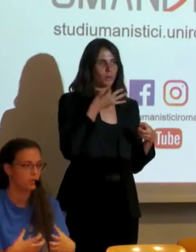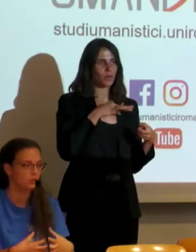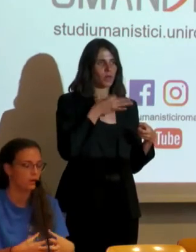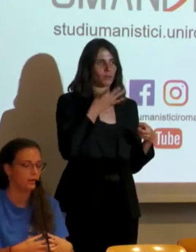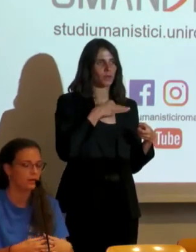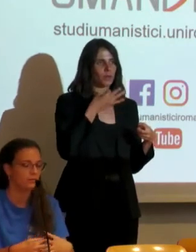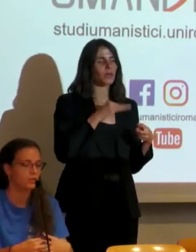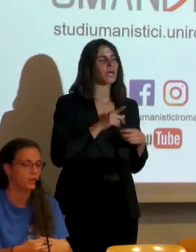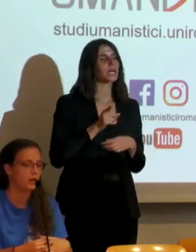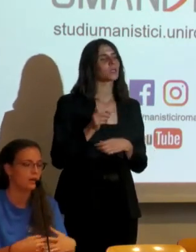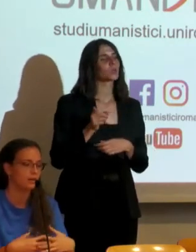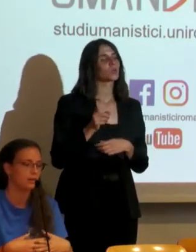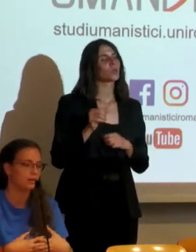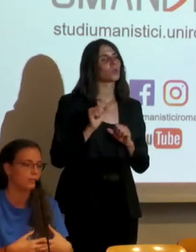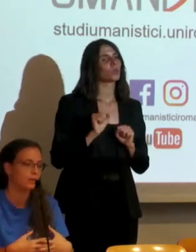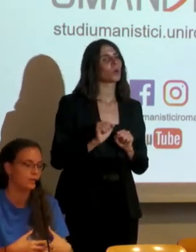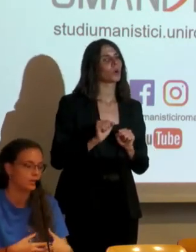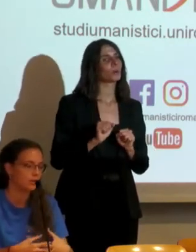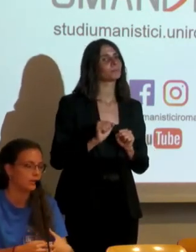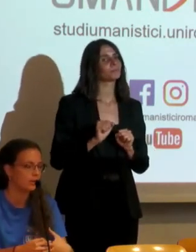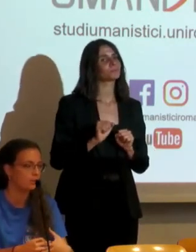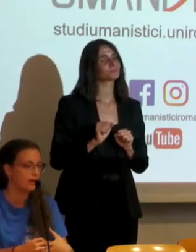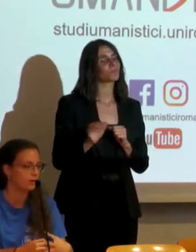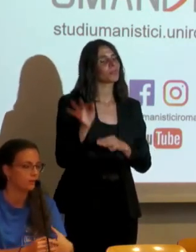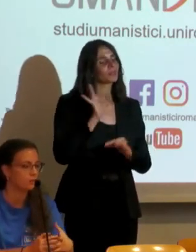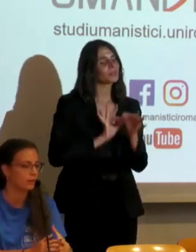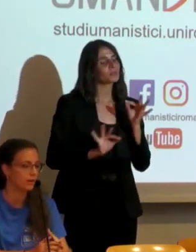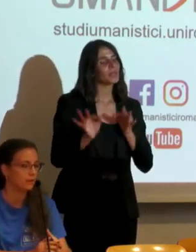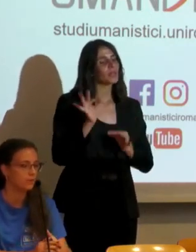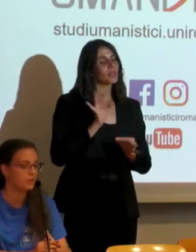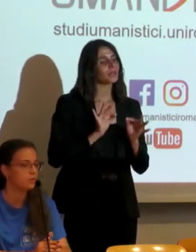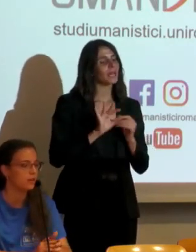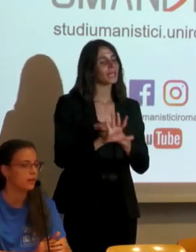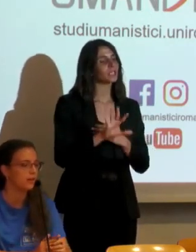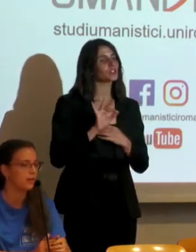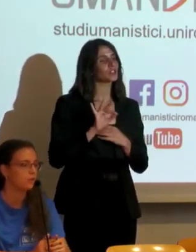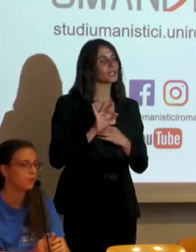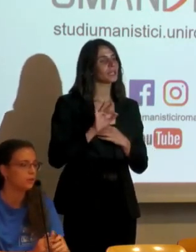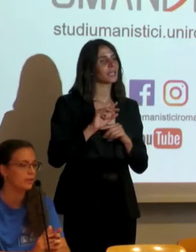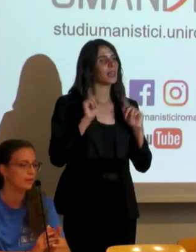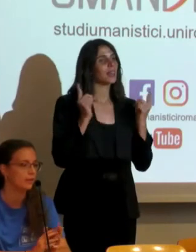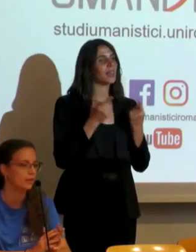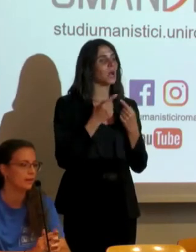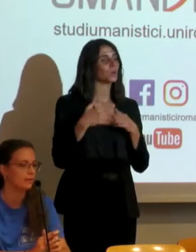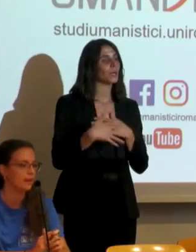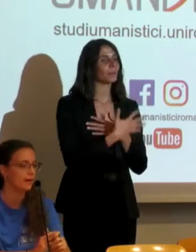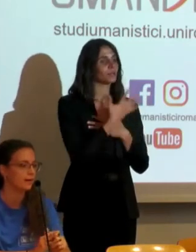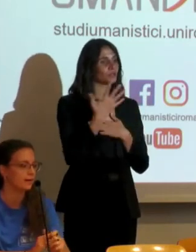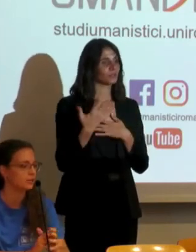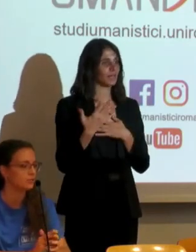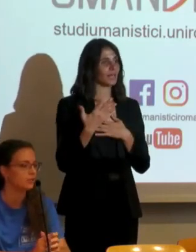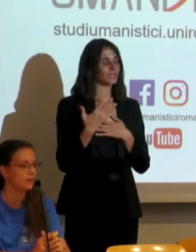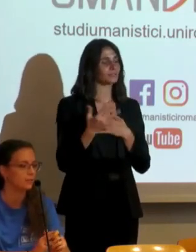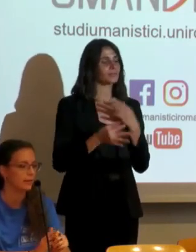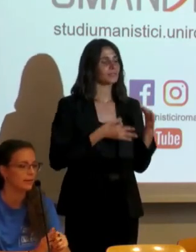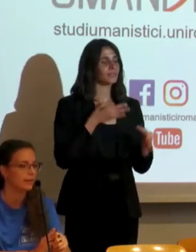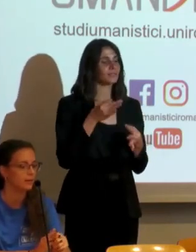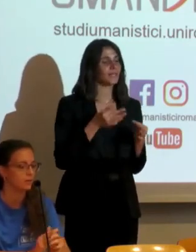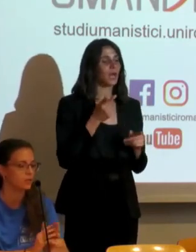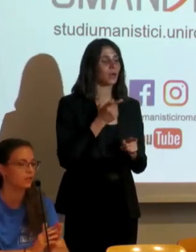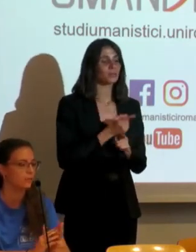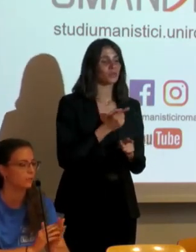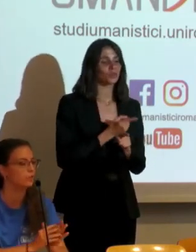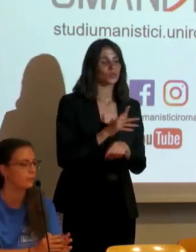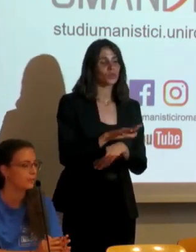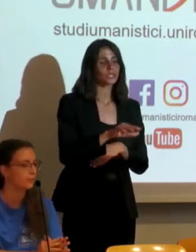un accenno anche invece a poi le scelte che riguardano la laurea magistrale e quindi in realtà la necessità di prendere anche